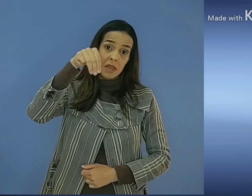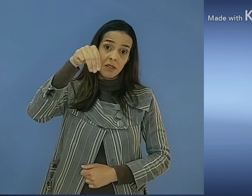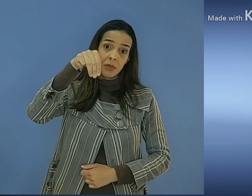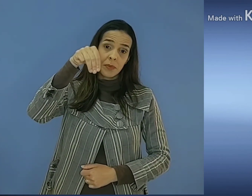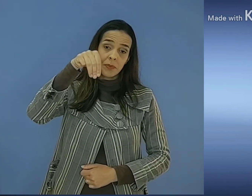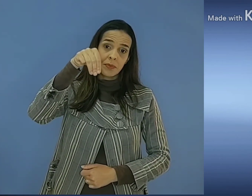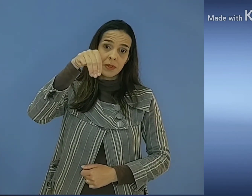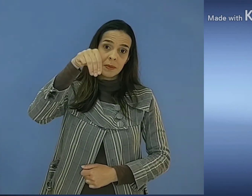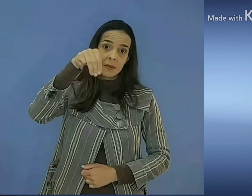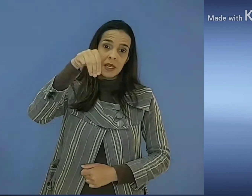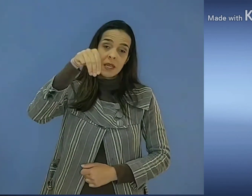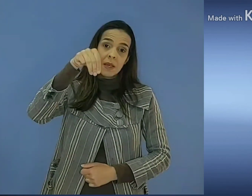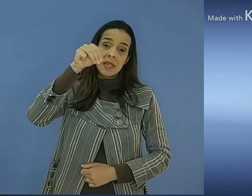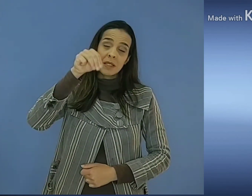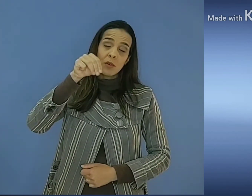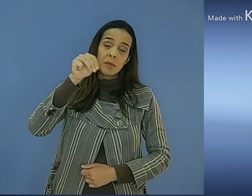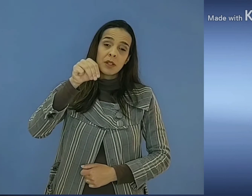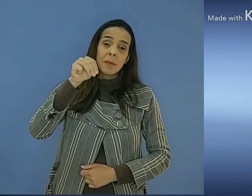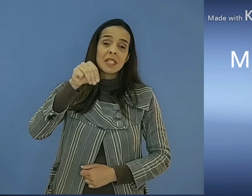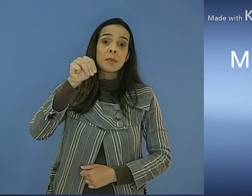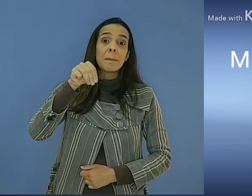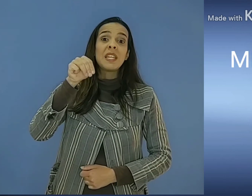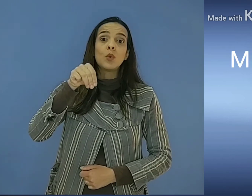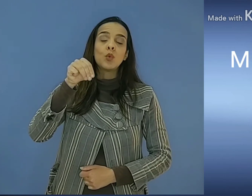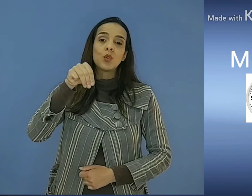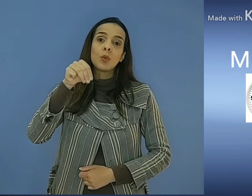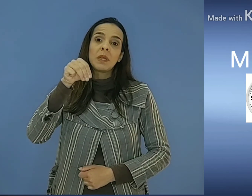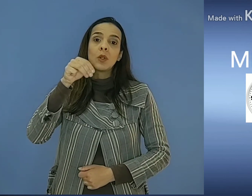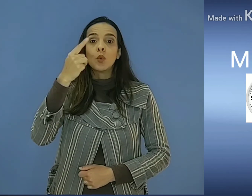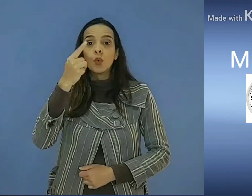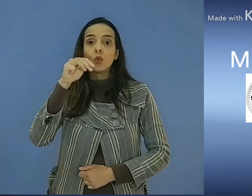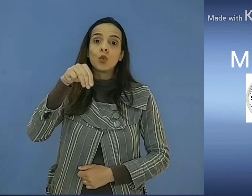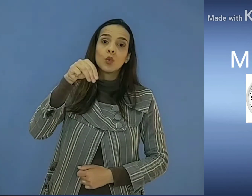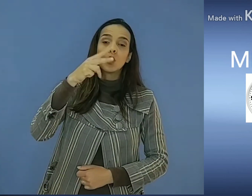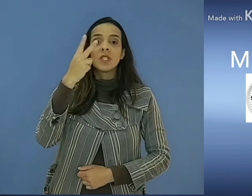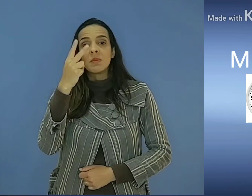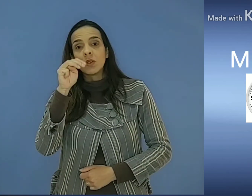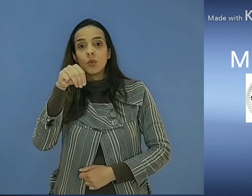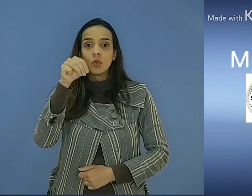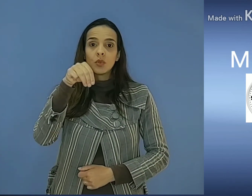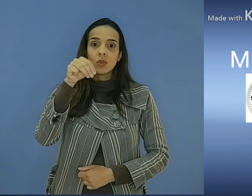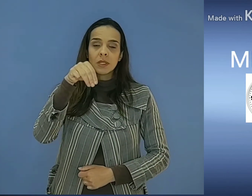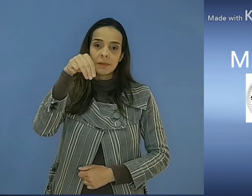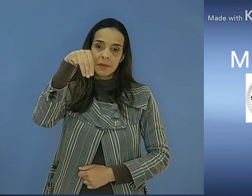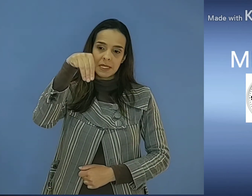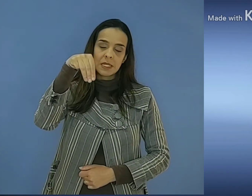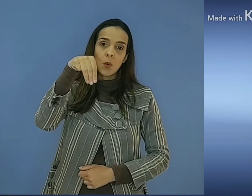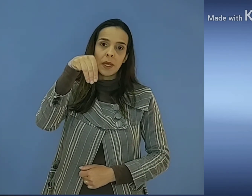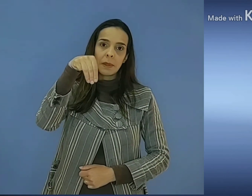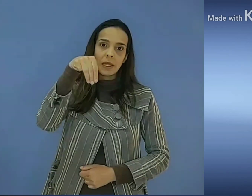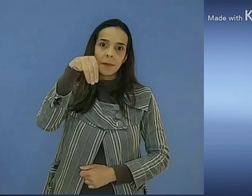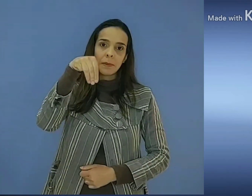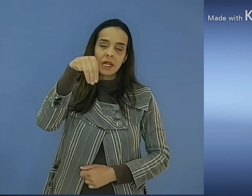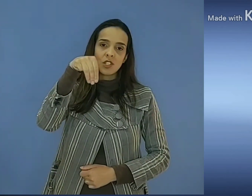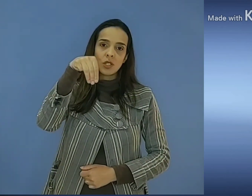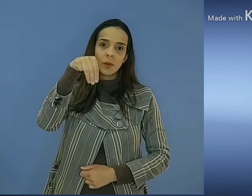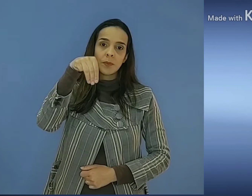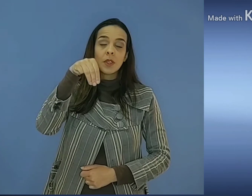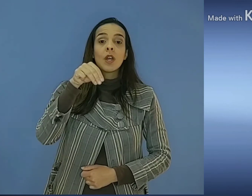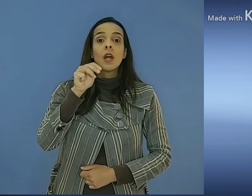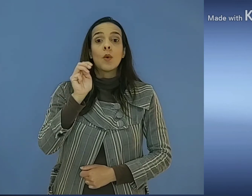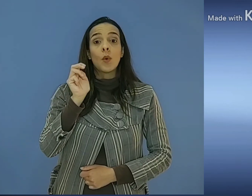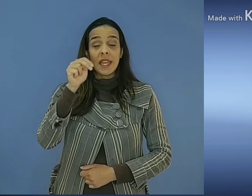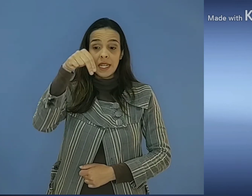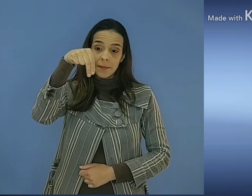esse movimento. Esse movimento é mais para minuto, 1 minuto, 2 minutos. Esse é o M, tá?